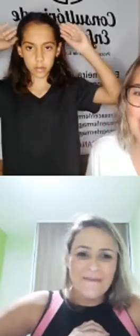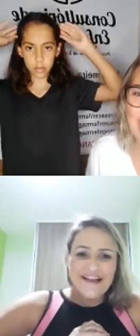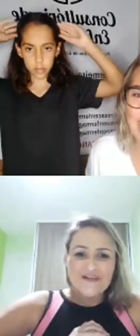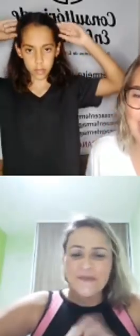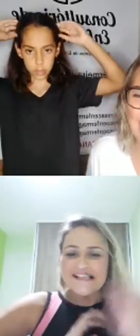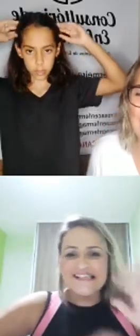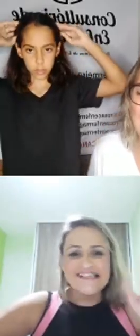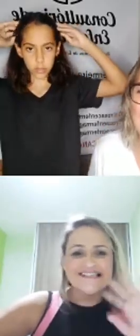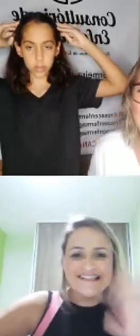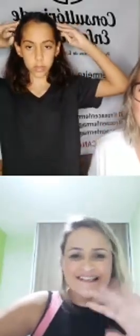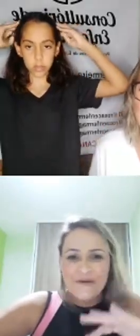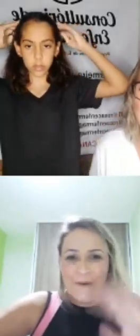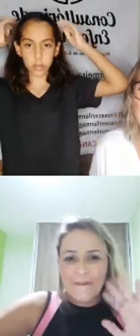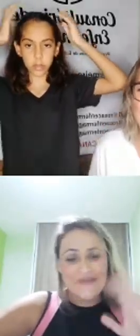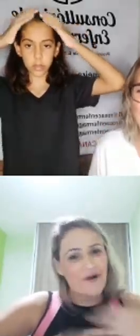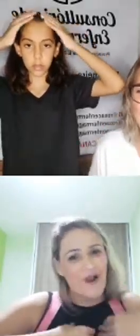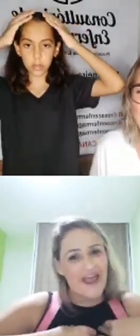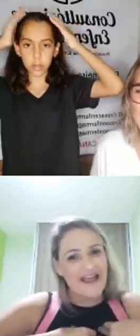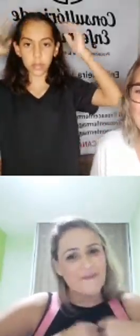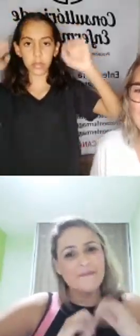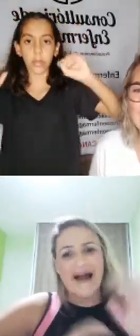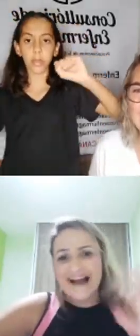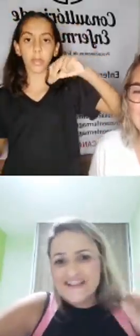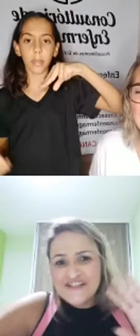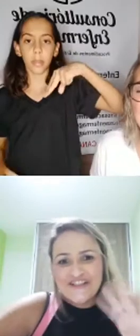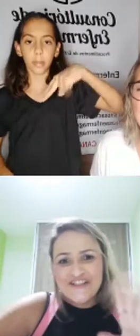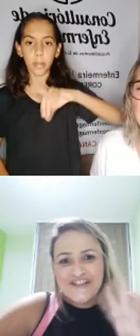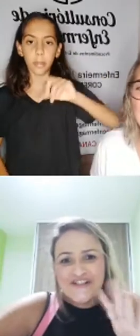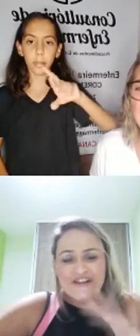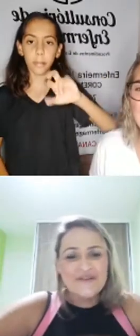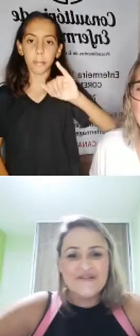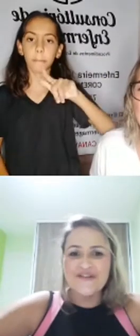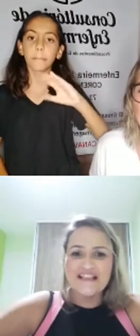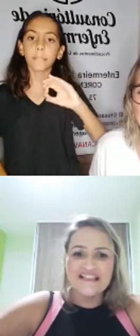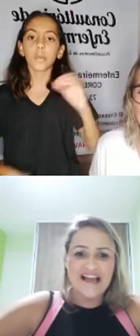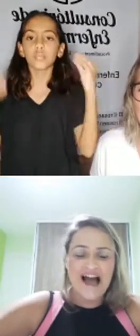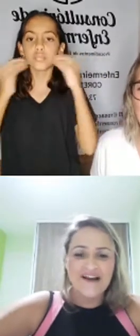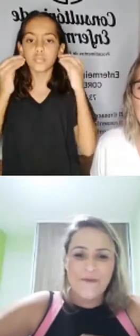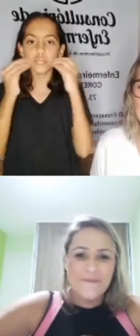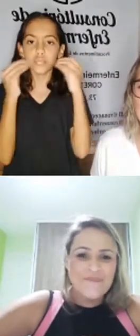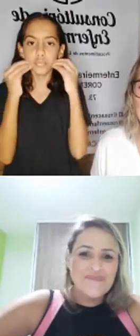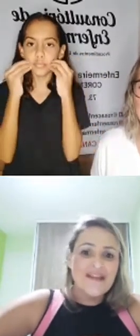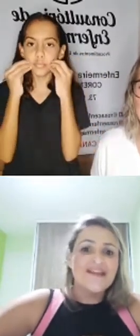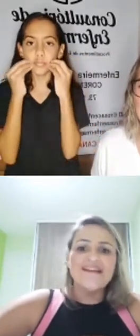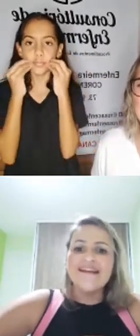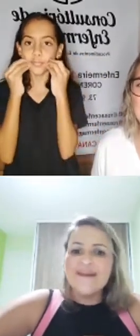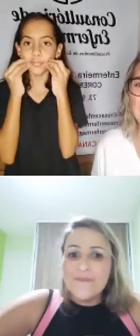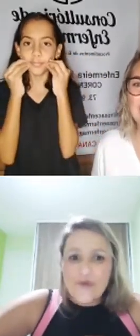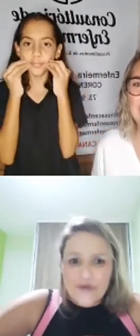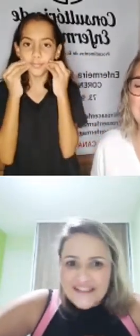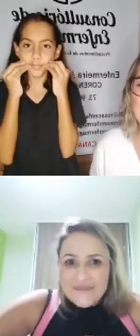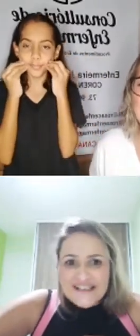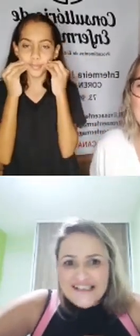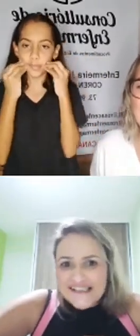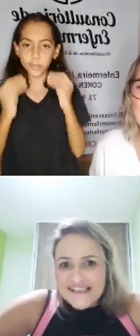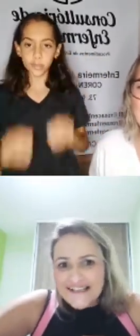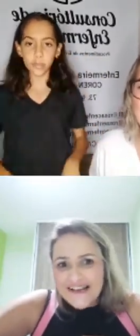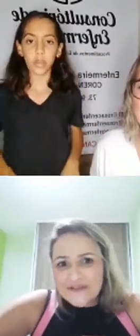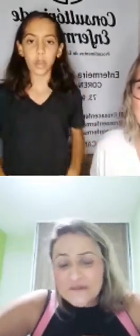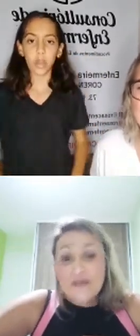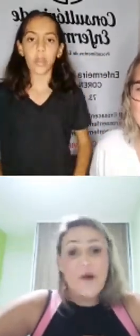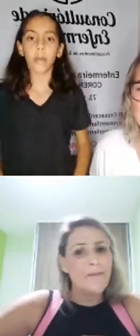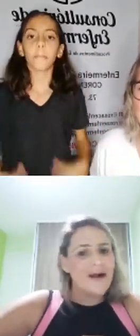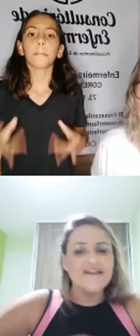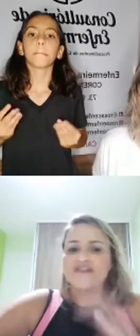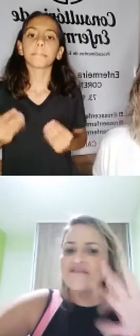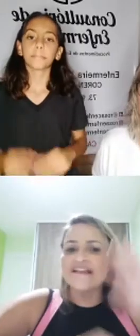mandar beijo para Sandrinho, meu colega, Paty, Gide, que eu tô vendo que entraram. E muitas pacientes que entraram